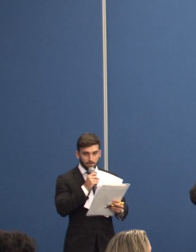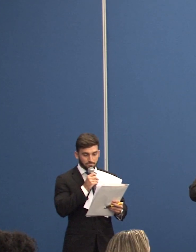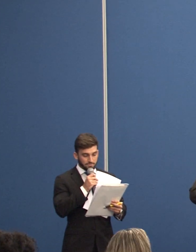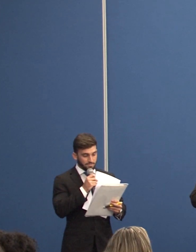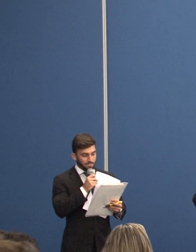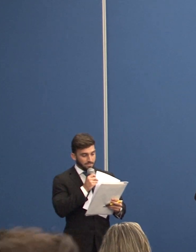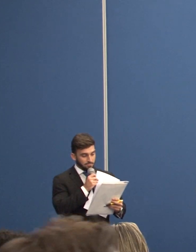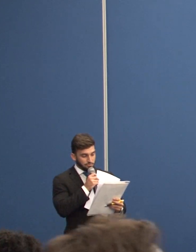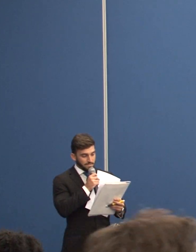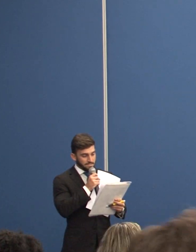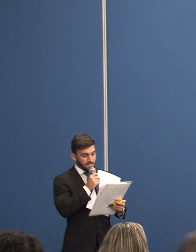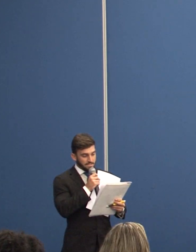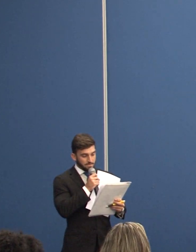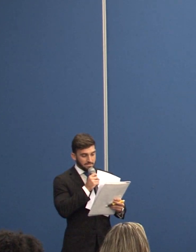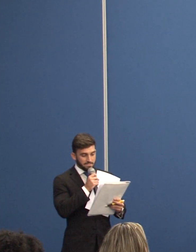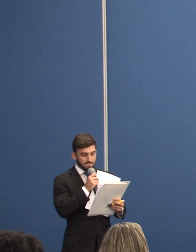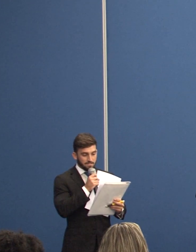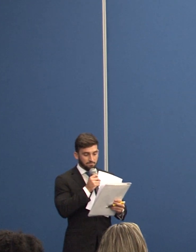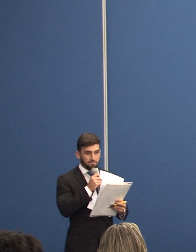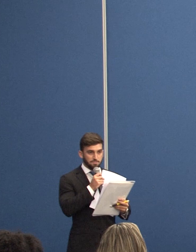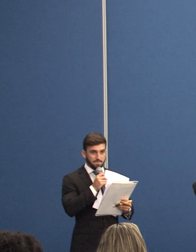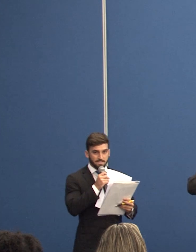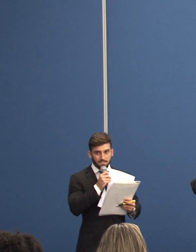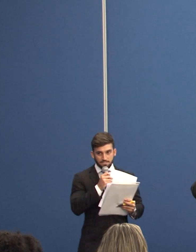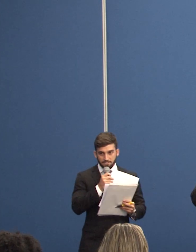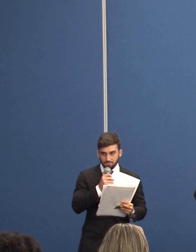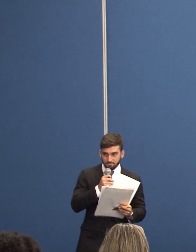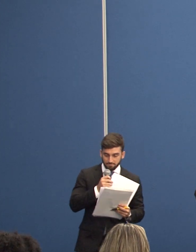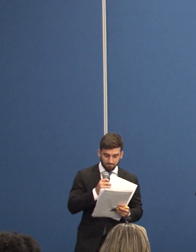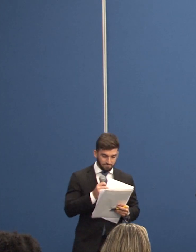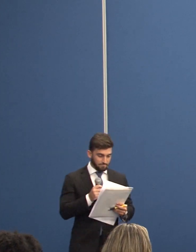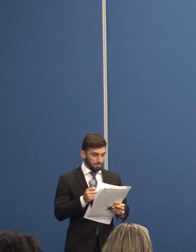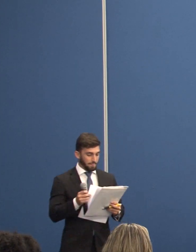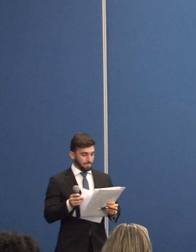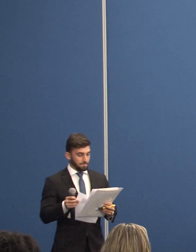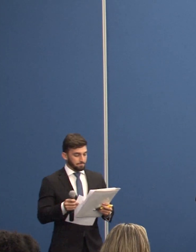e fotos dos materiais de apresentação dos especialistas.